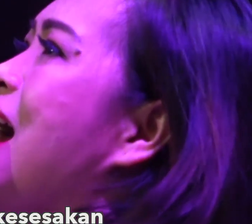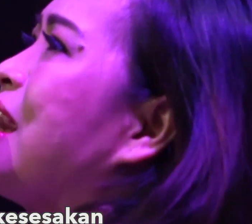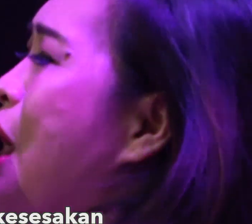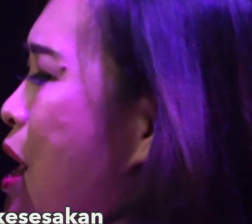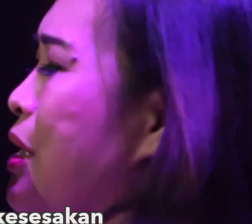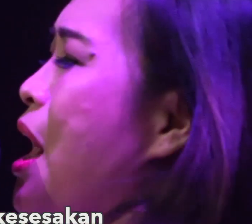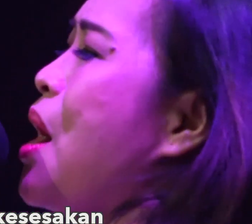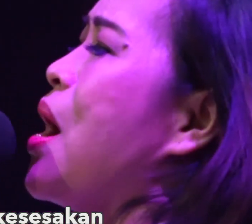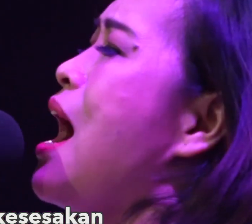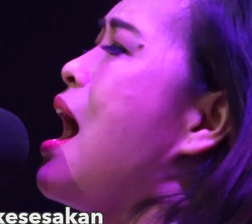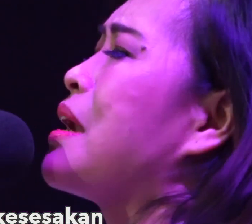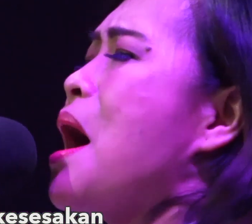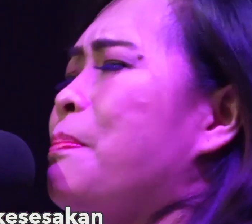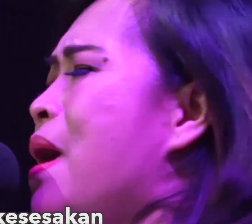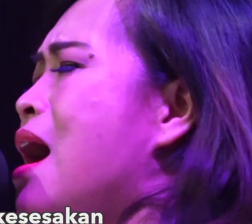bertahan, Kau